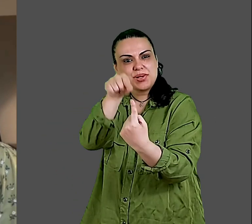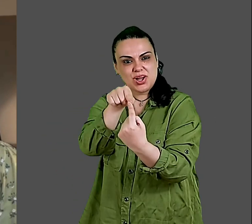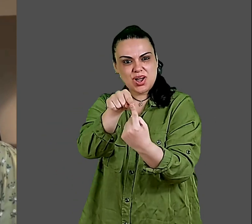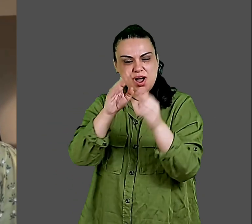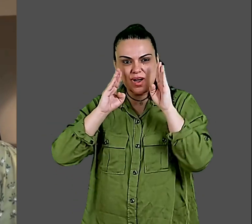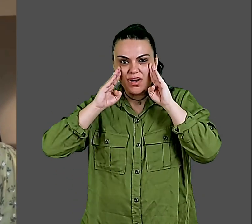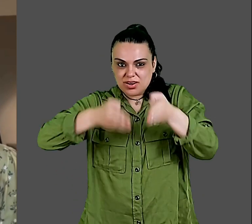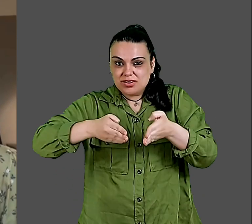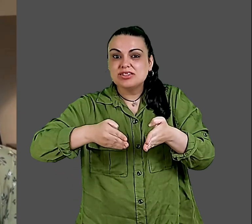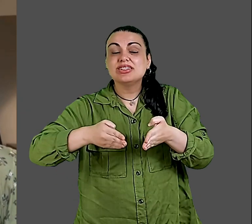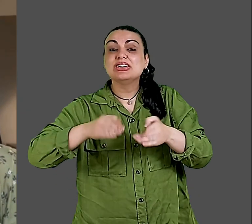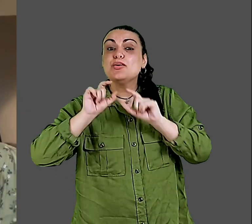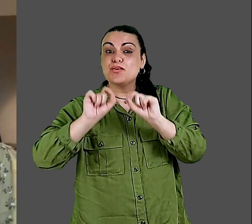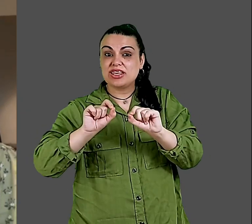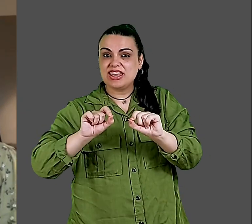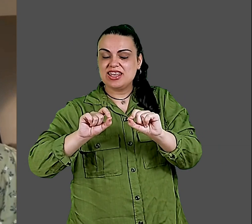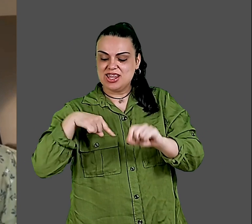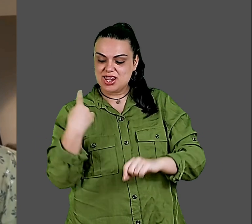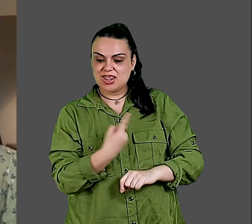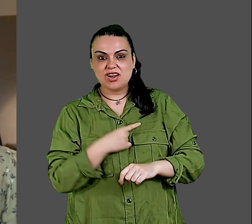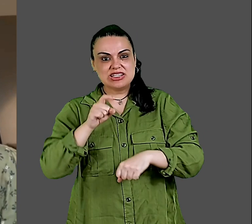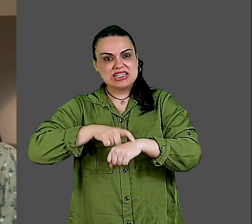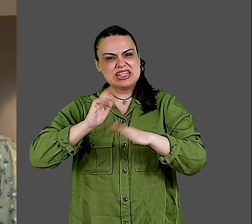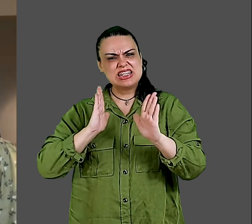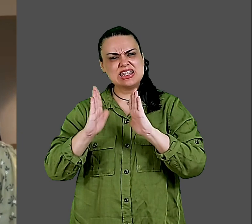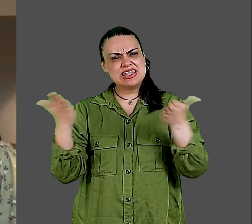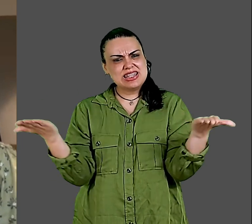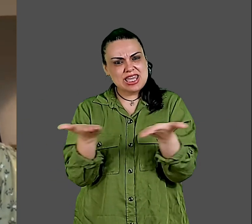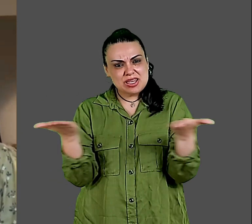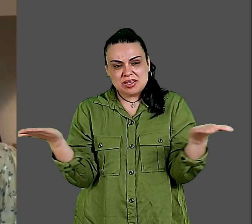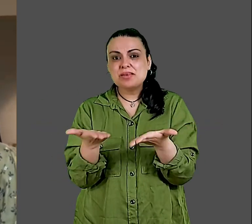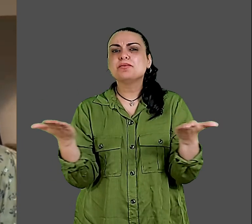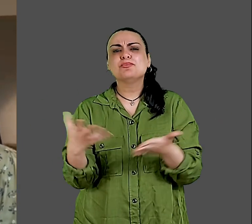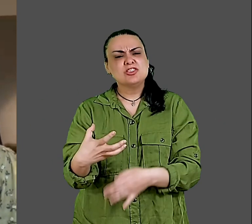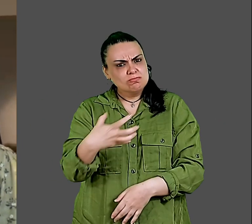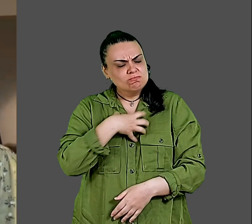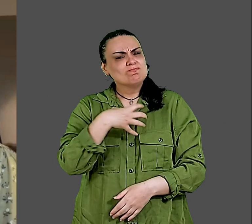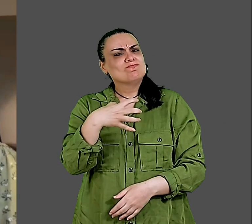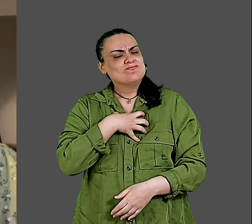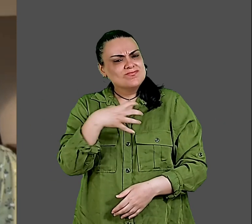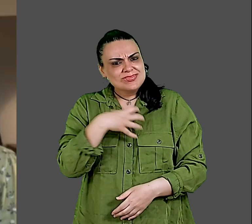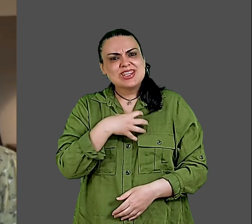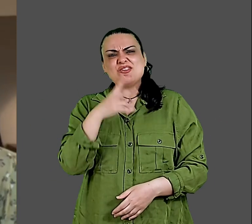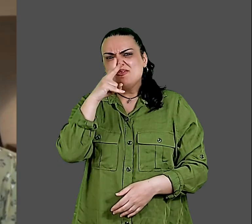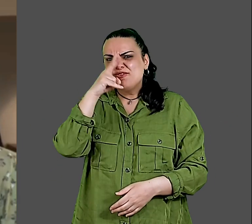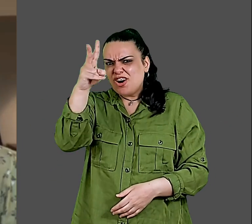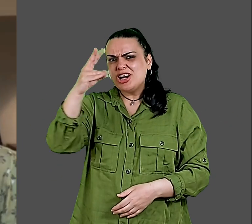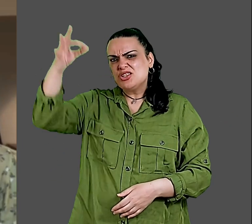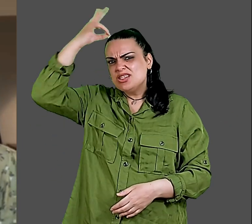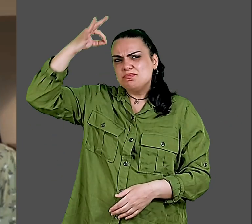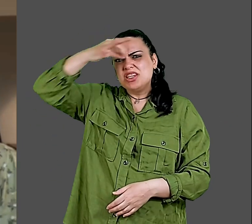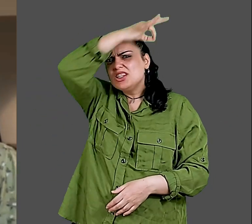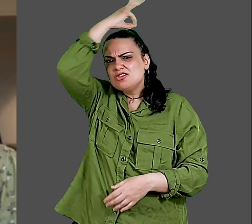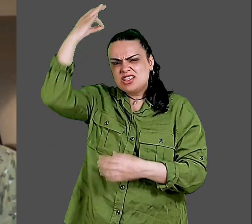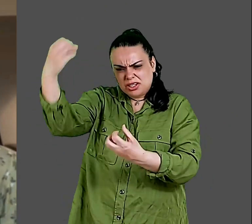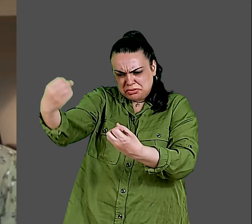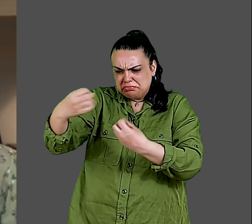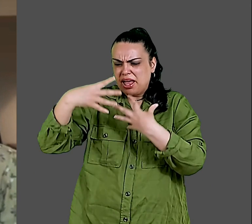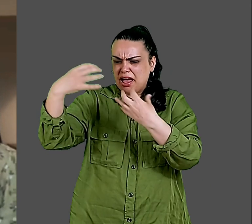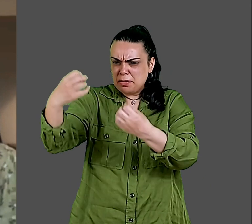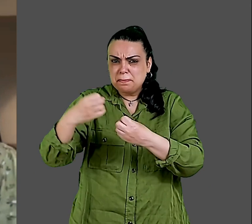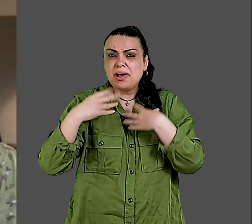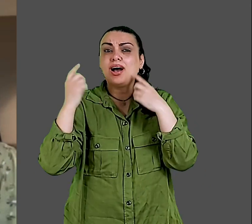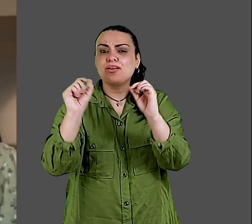propósito. Aonde nós, nesse tempo, estamos sendo fortemente ministrados pelo Espírito Santo através da sua palavra,